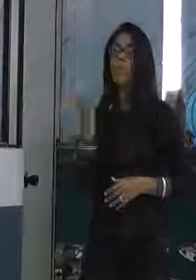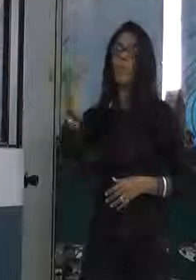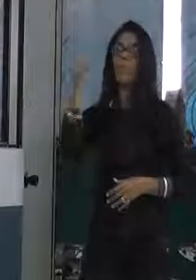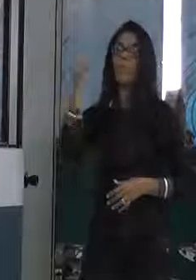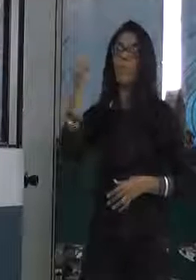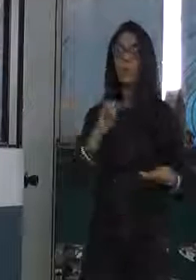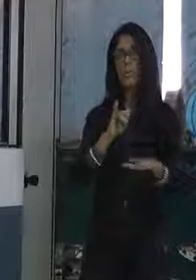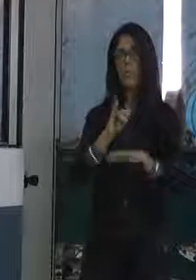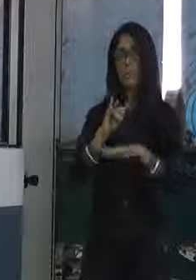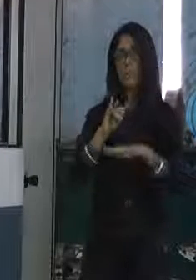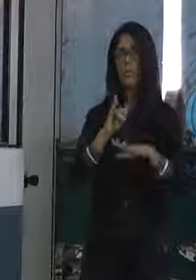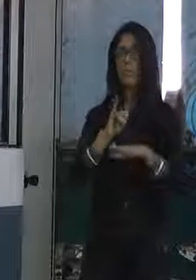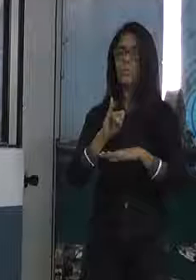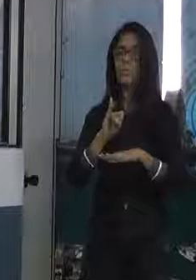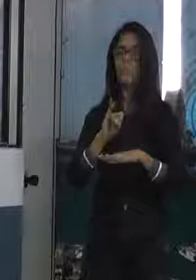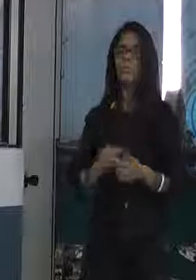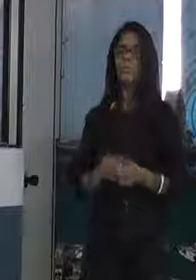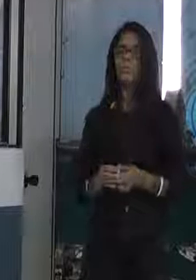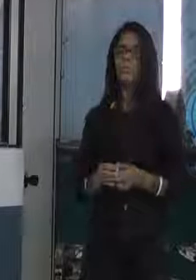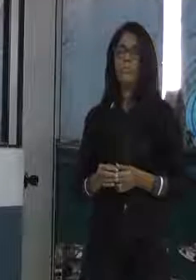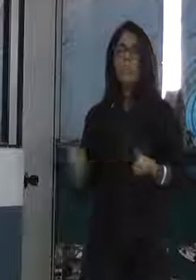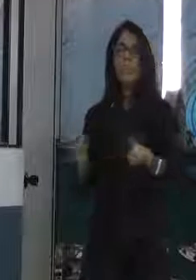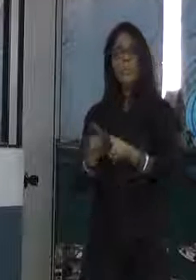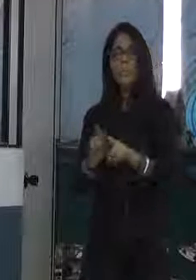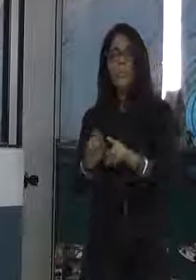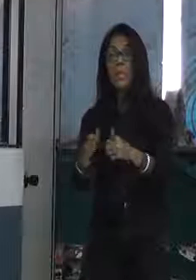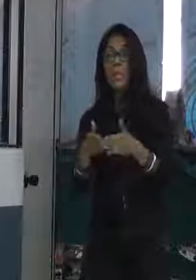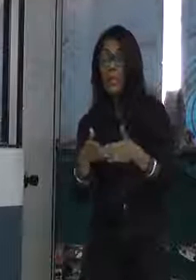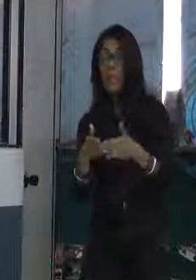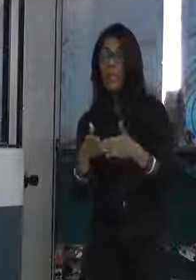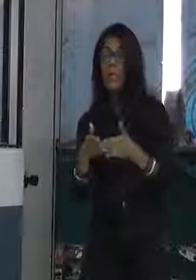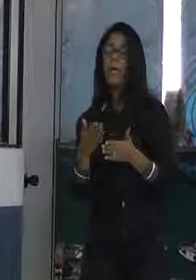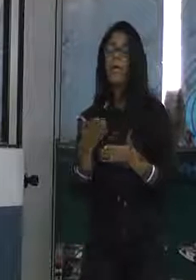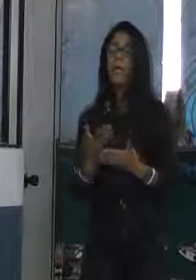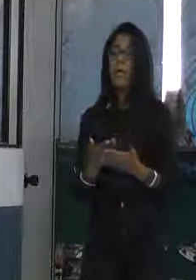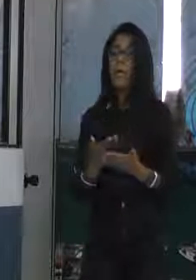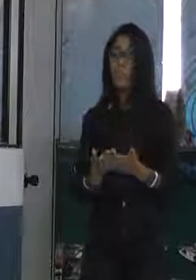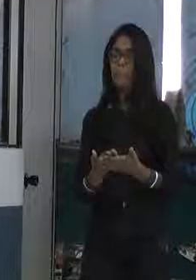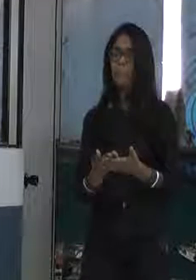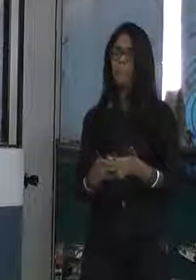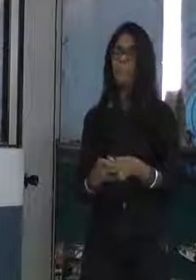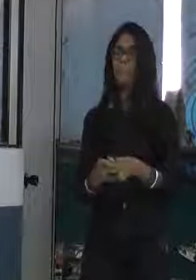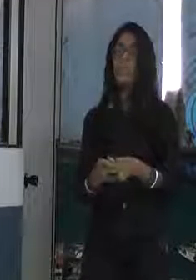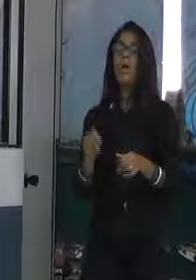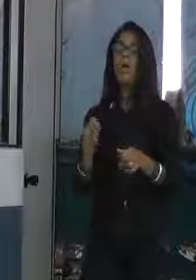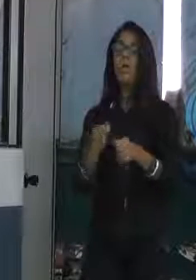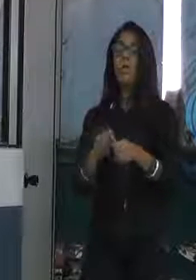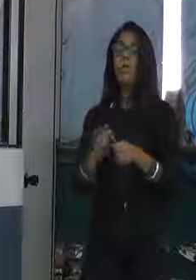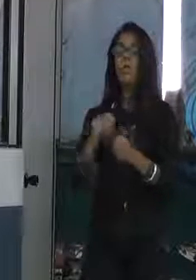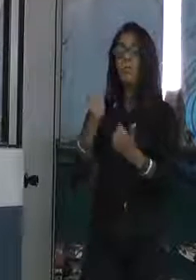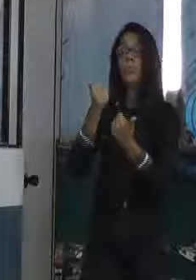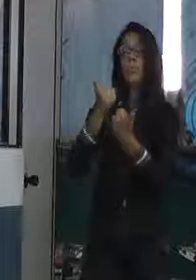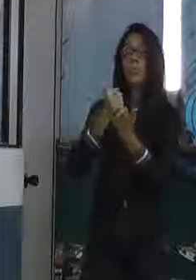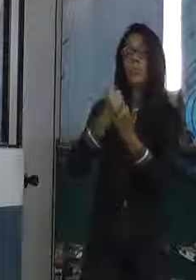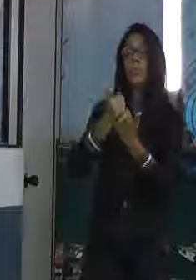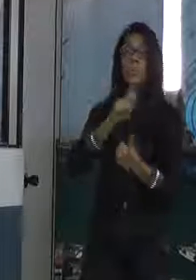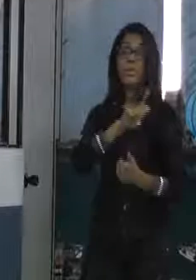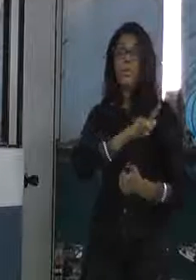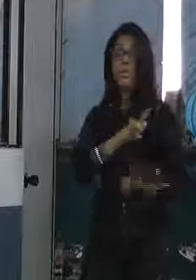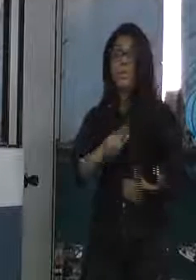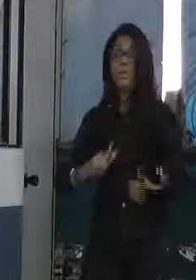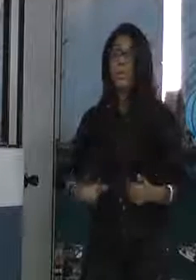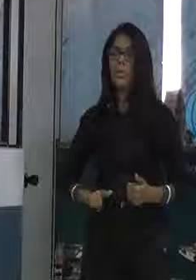Fiz também um requerimento ao vice-governador João Leão, que é do meu partido, solicitando que